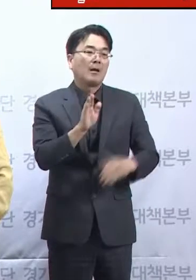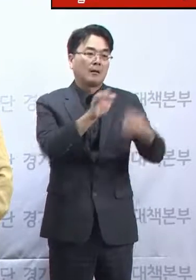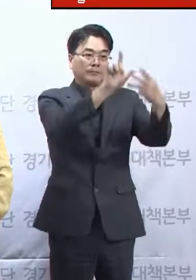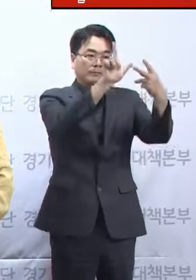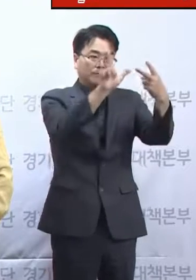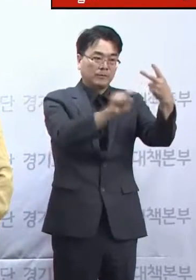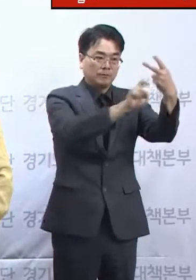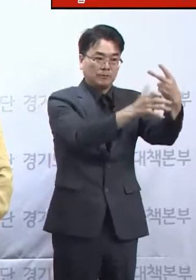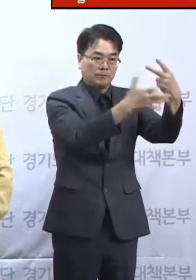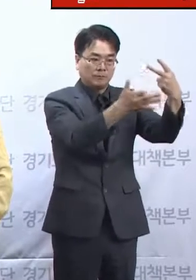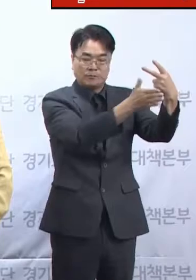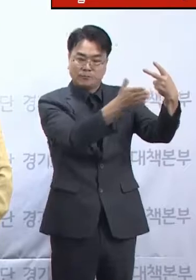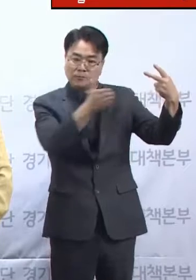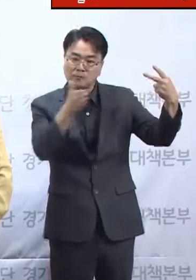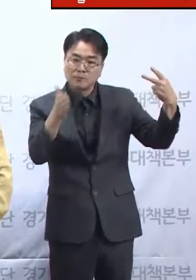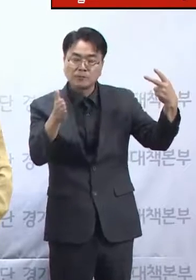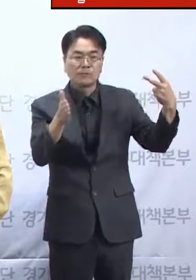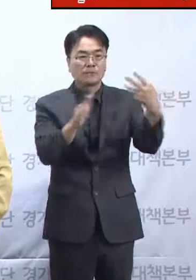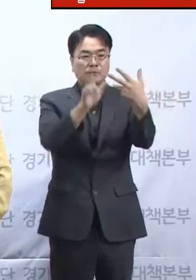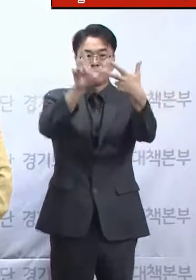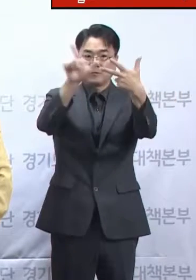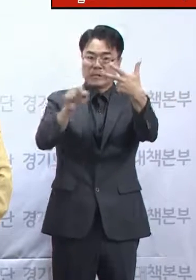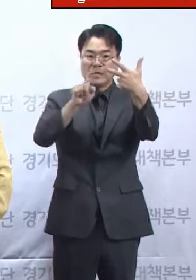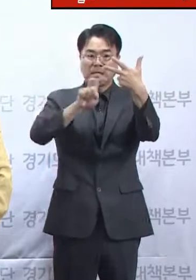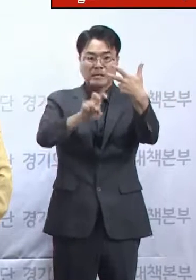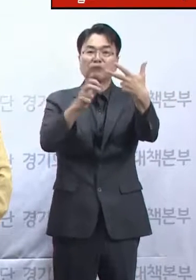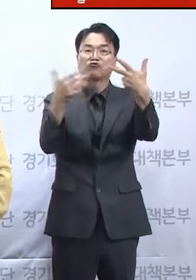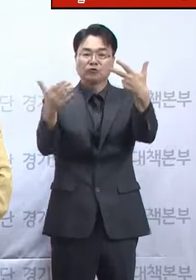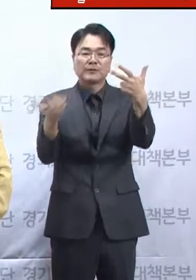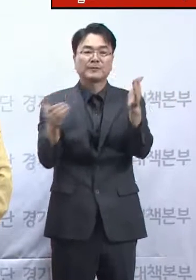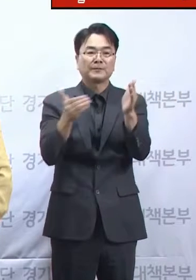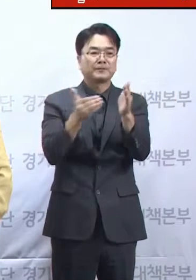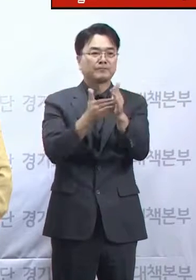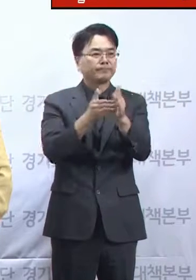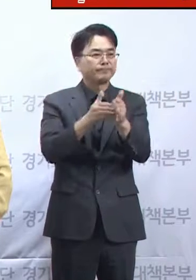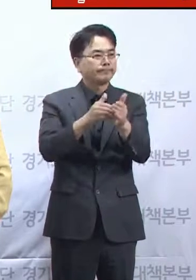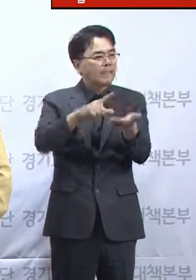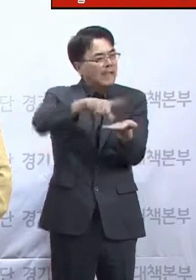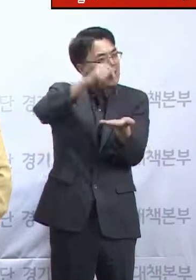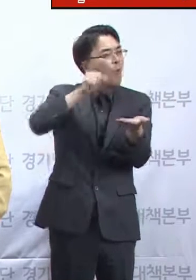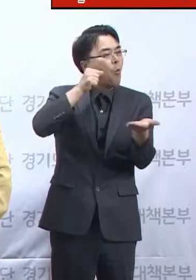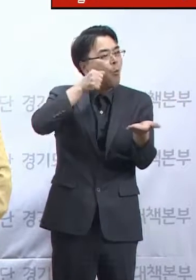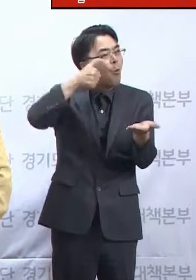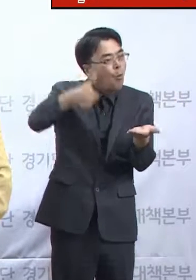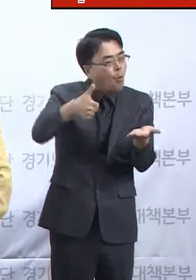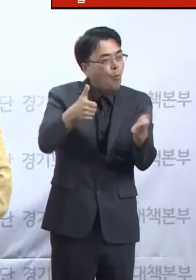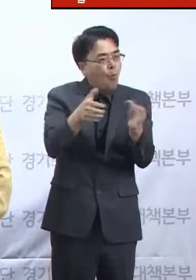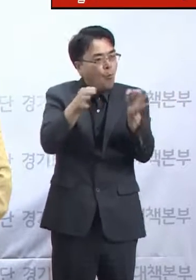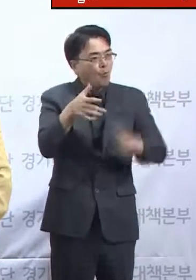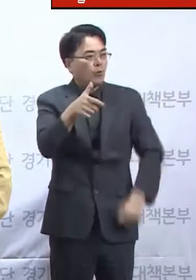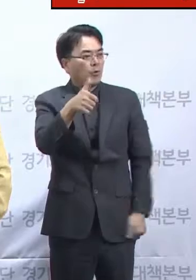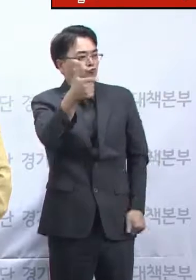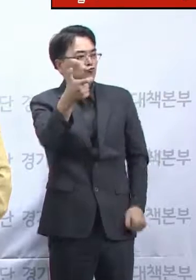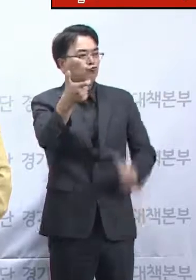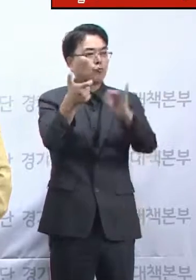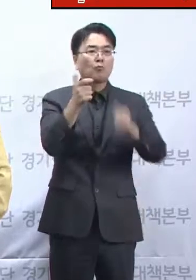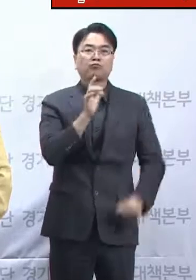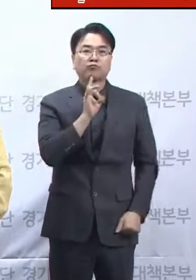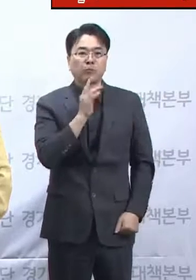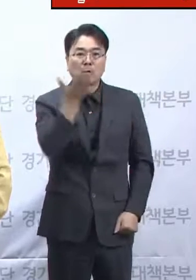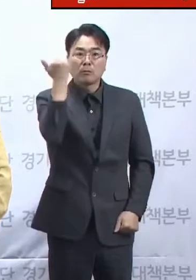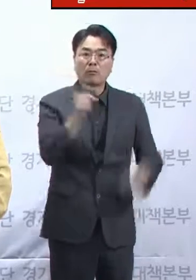19일부터 7월 29일까지 약 5개월 동안의 확진자가 60명인 반면에